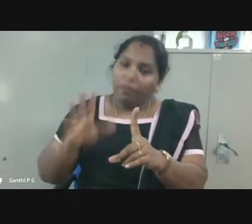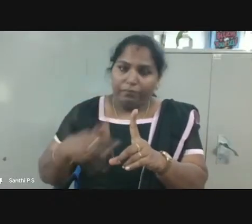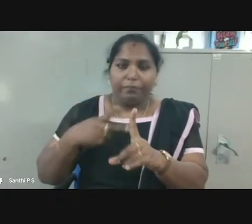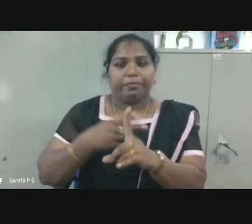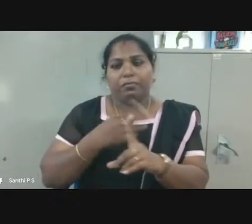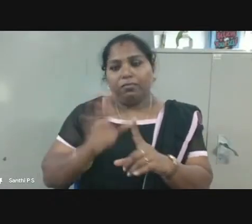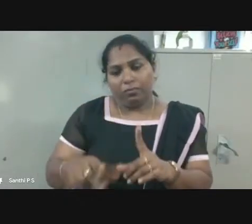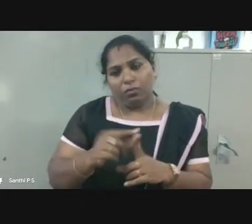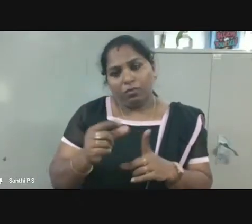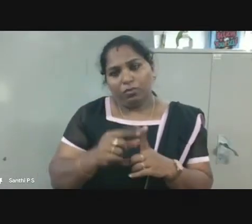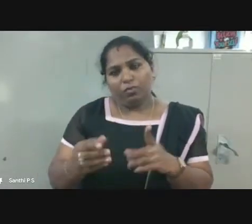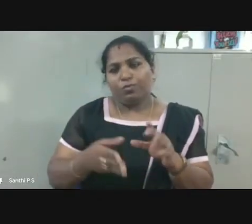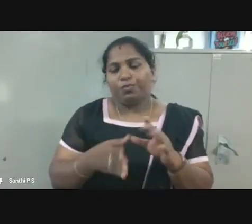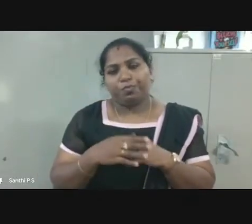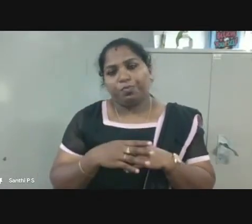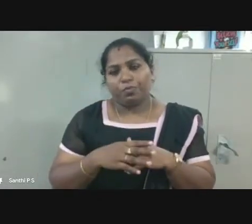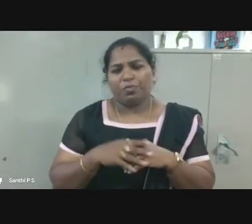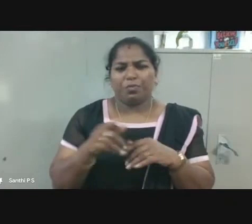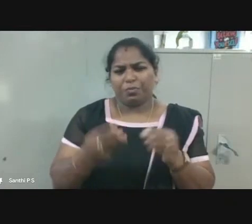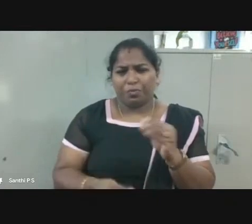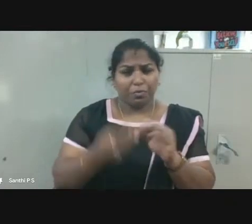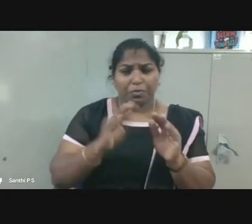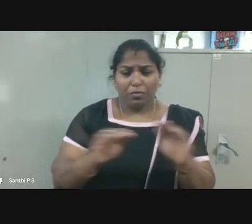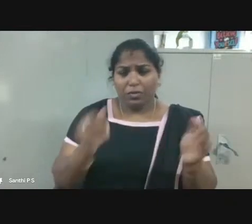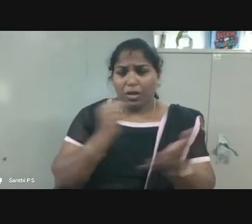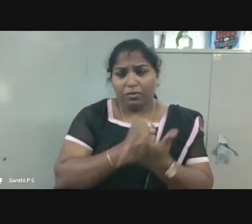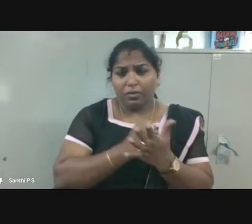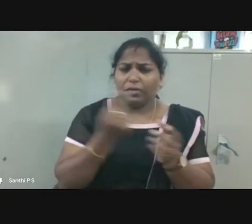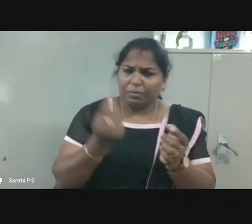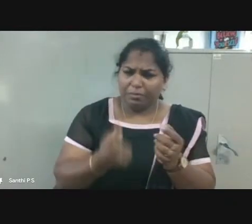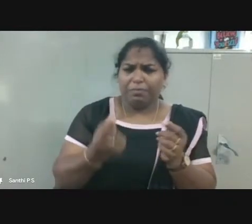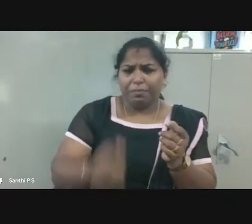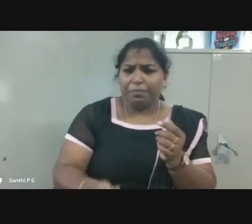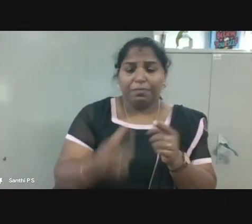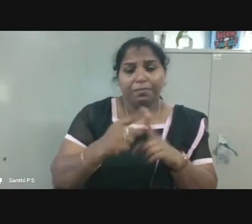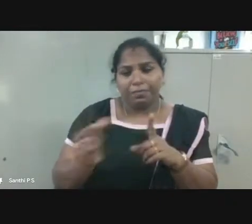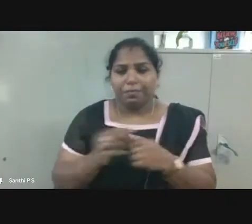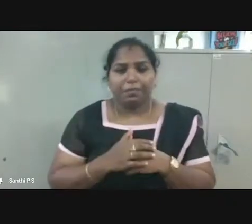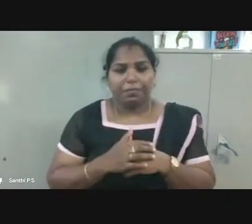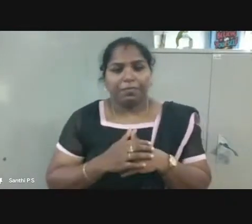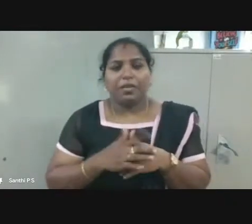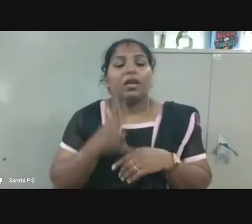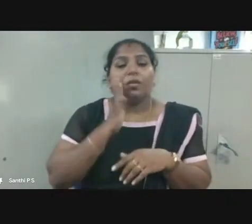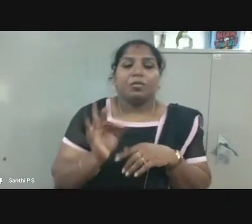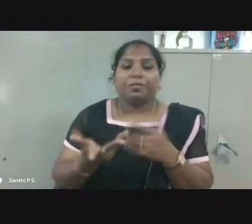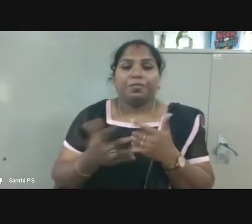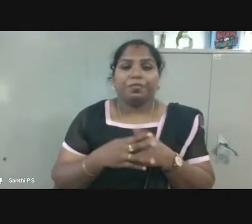ഇതൊന്നും ഭൂരിപക്ഷം കുട്ടികൾക്കും ആവശ്യം വരത്തില്ല, റെയറായിട്ട് നമ്മൾ ചെയ്യാറുള്ളൂ. ഏറ്റവും പ്രധാനമുള്ളത്